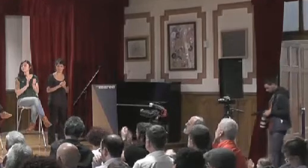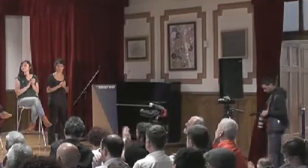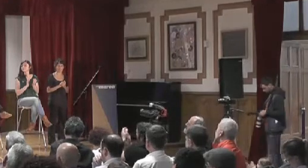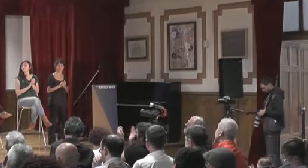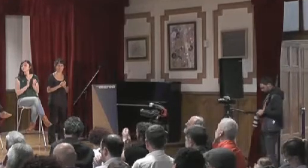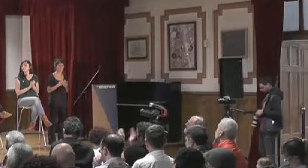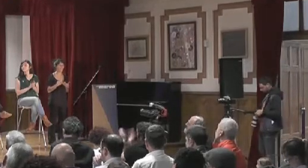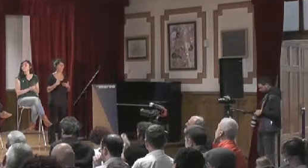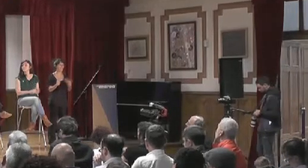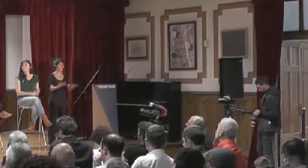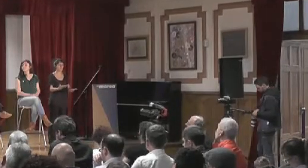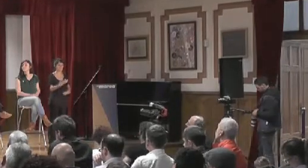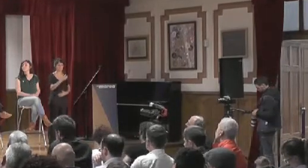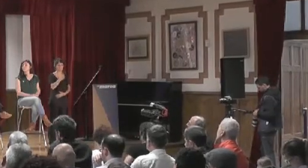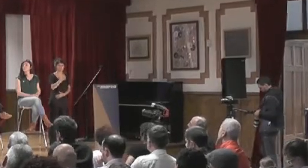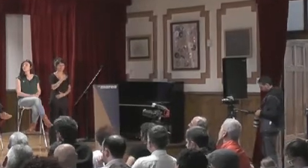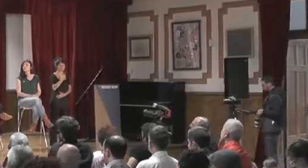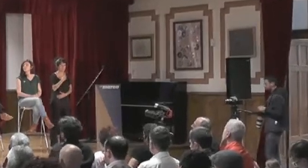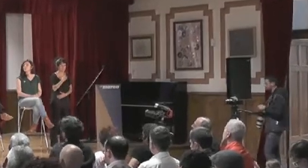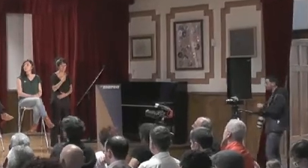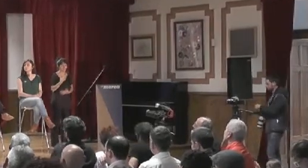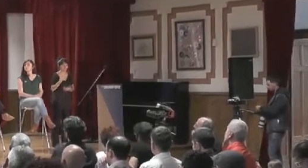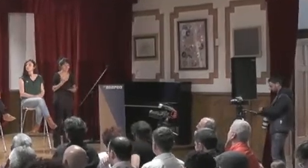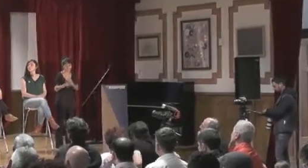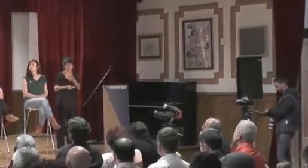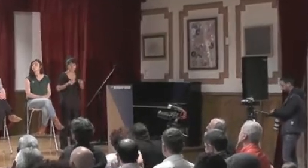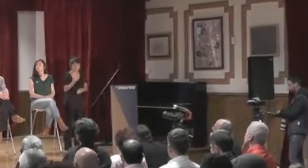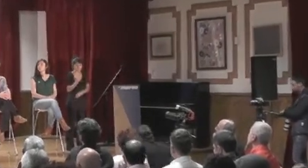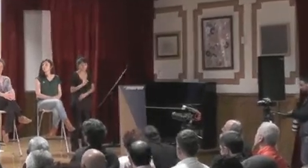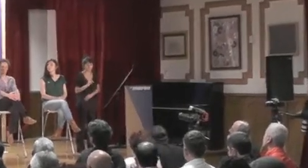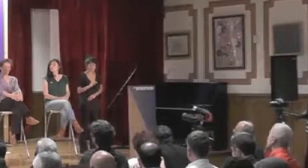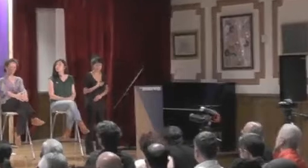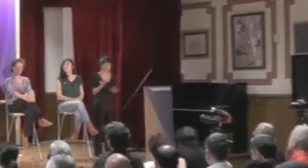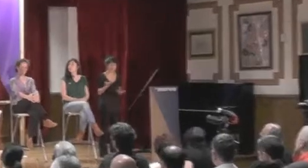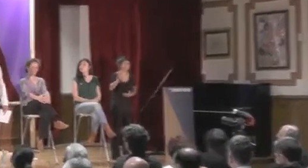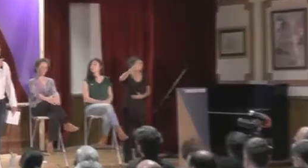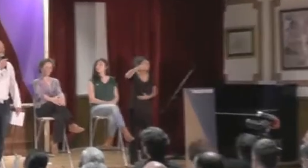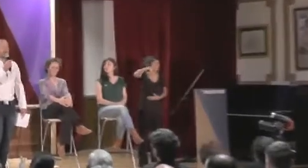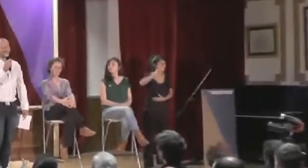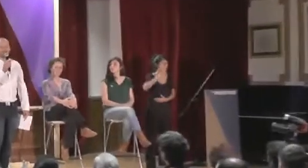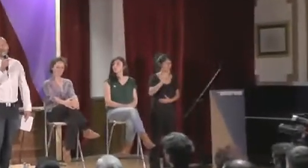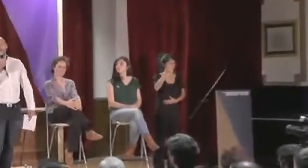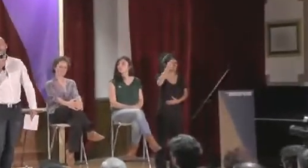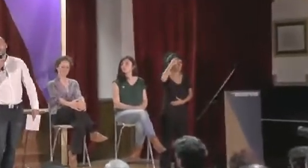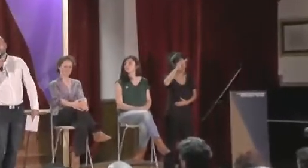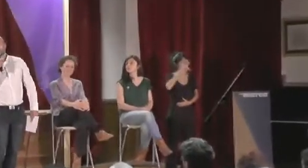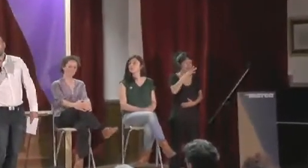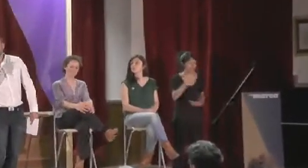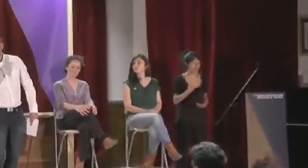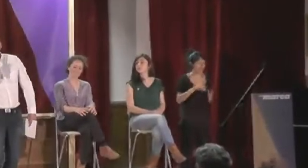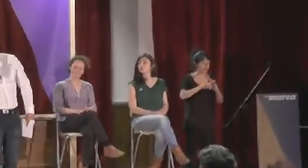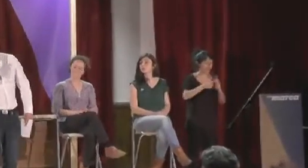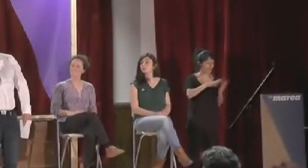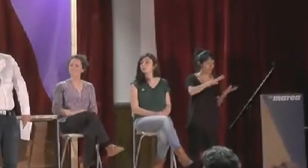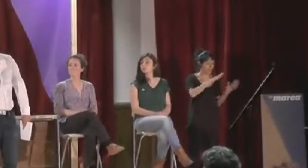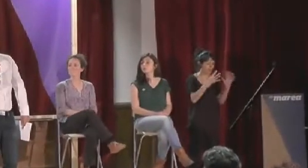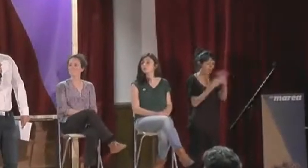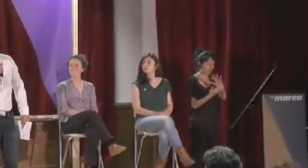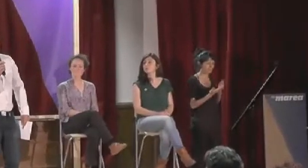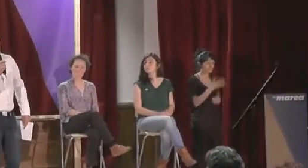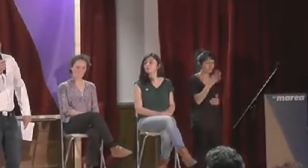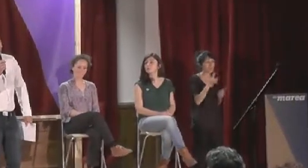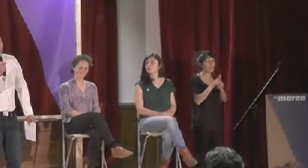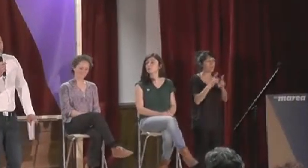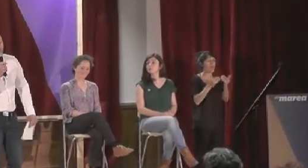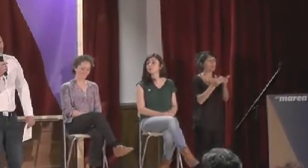Non podemos caer tan baixo e non o vamos a facer. De feito, eles saben que a cousa está cambiando. Hai un horizonte de